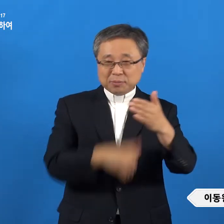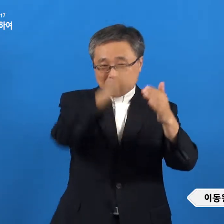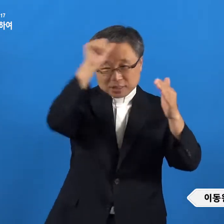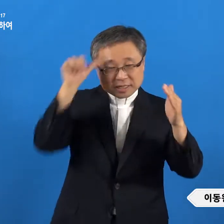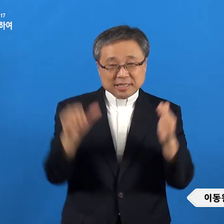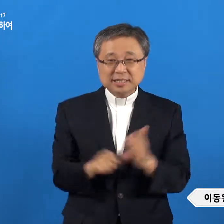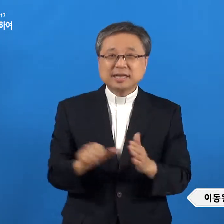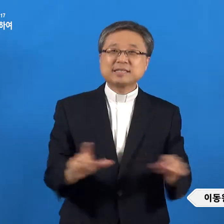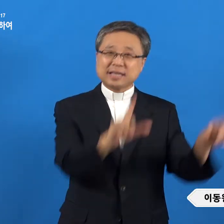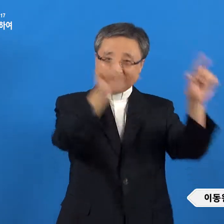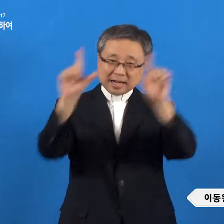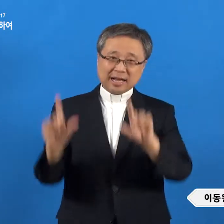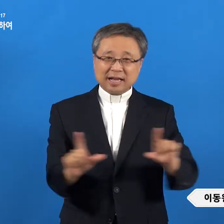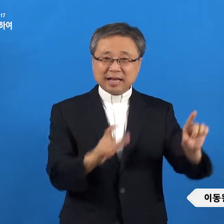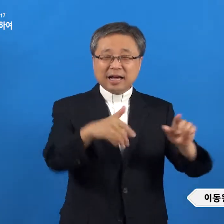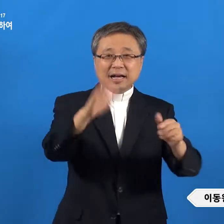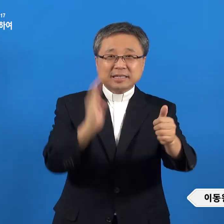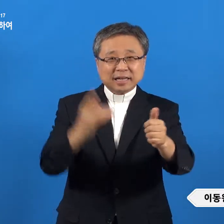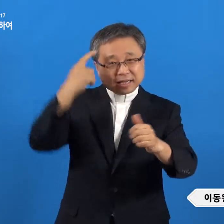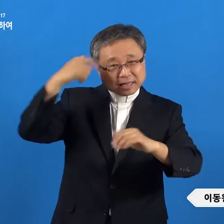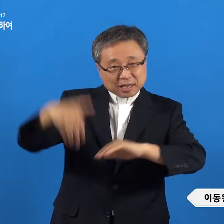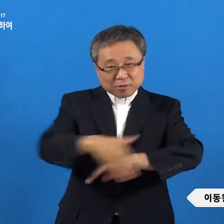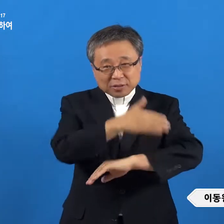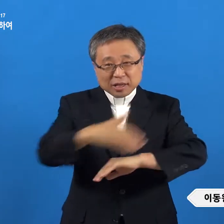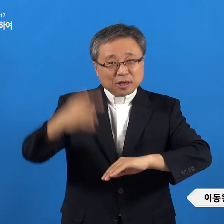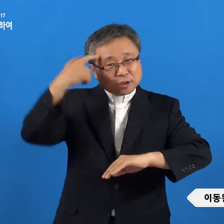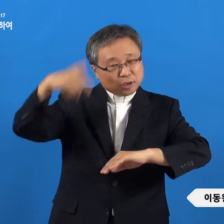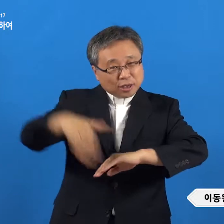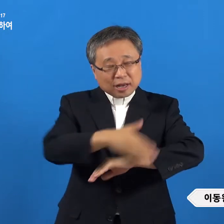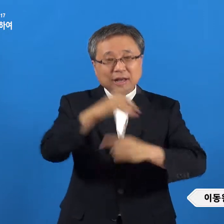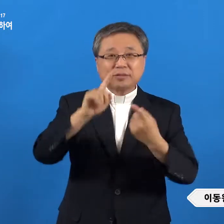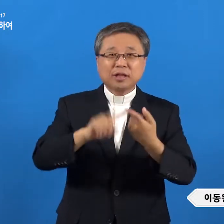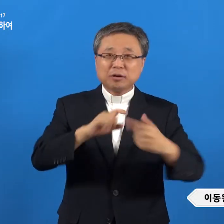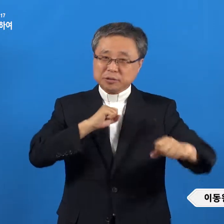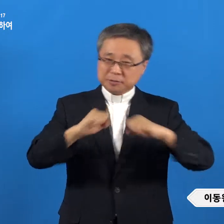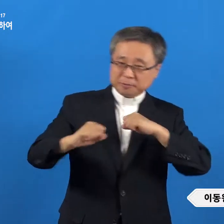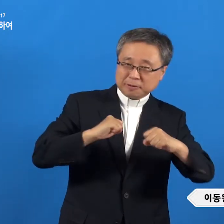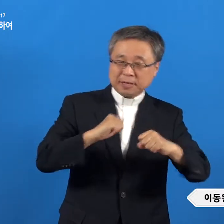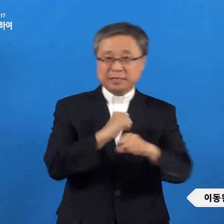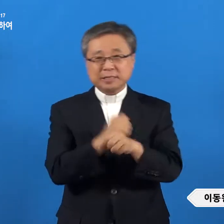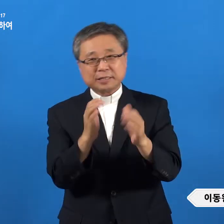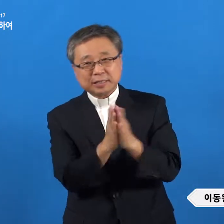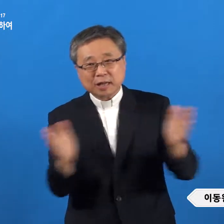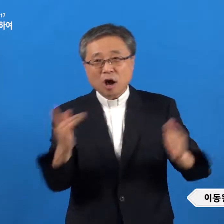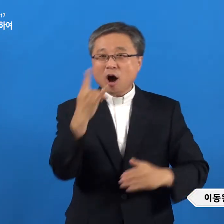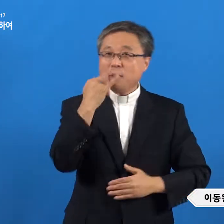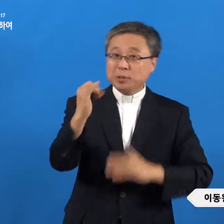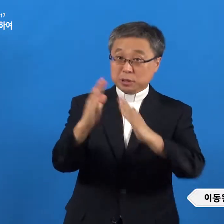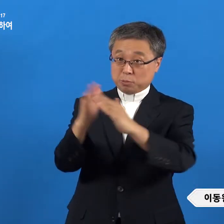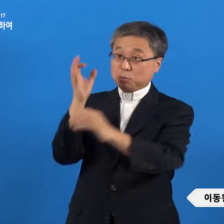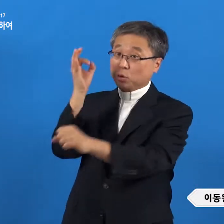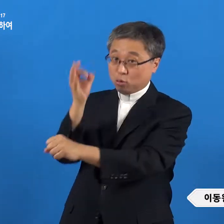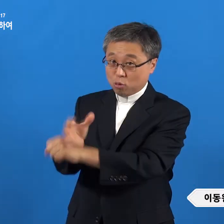계획했습니다. 그리고 그는 계획한 바를 실행에 옮기기 시작했습니다. 우선 어머니 집 샀겠죠? 자기 집